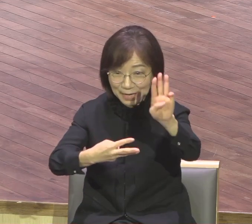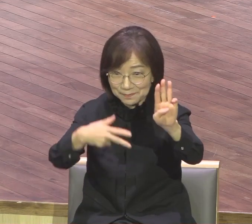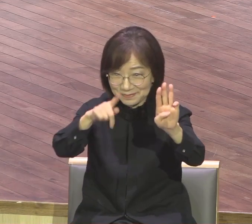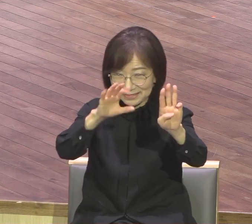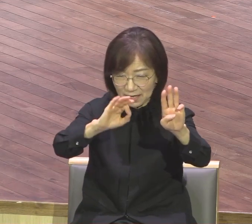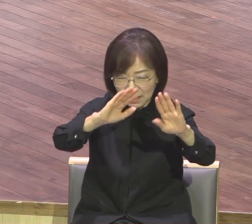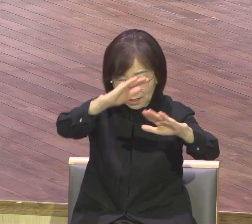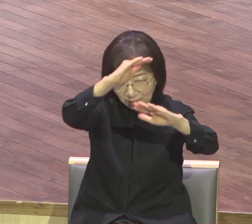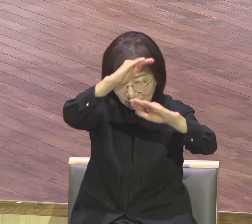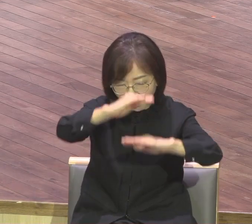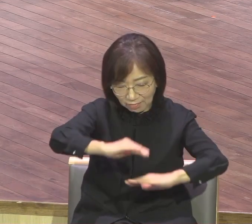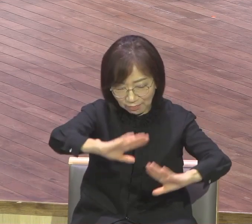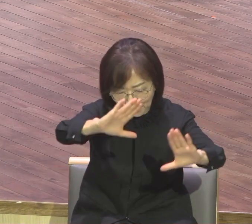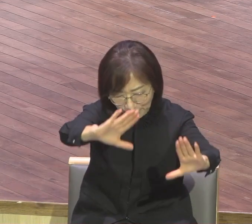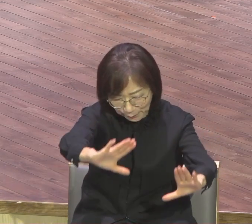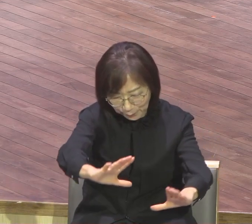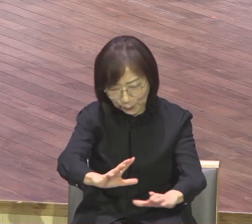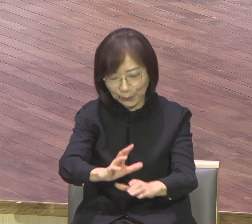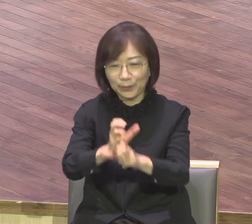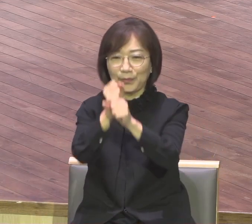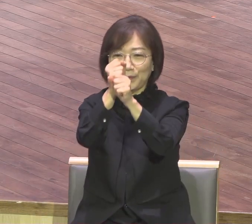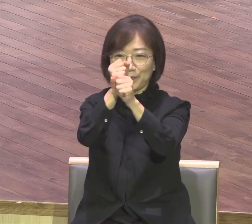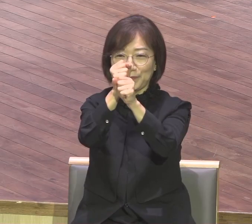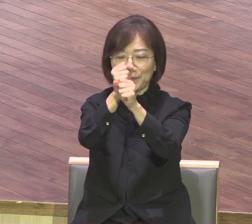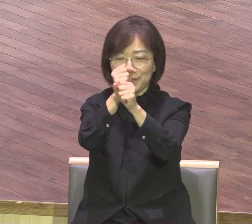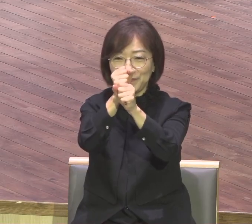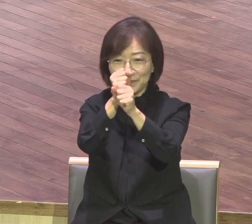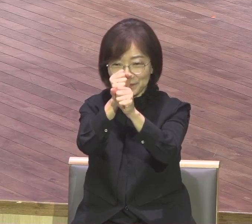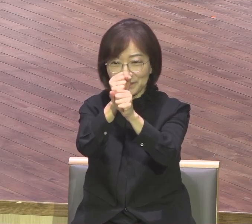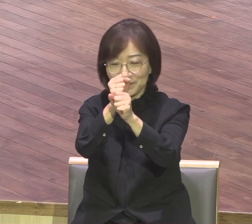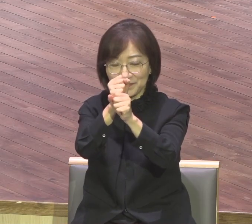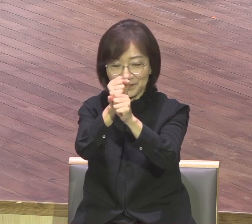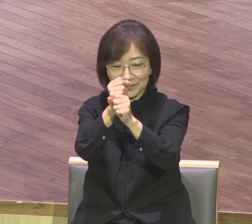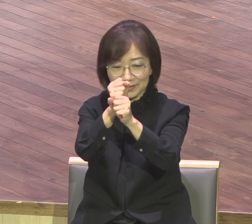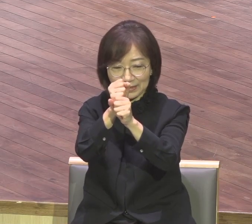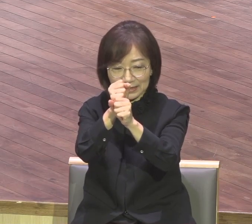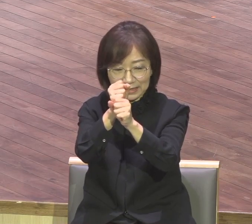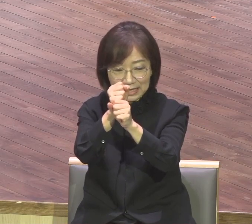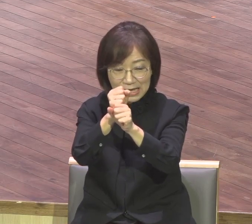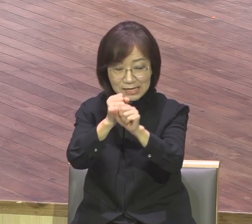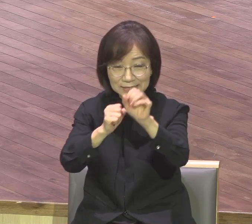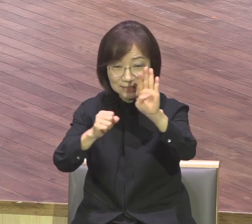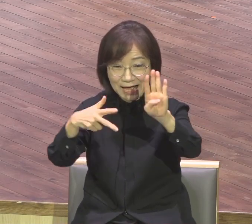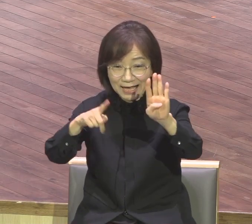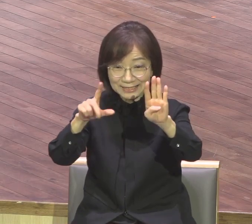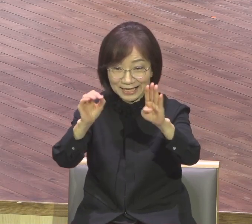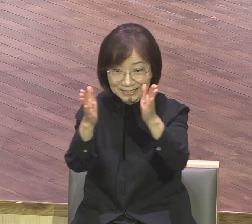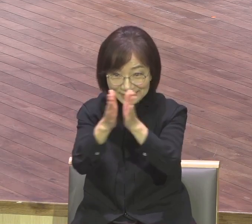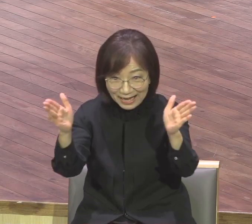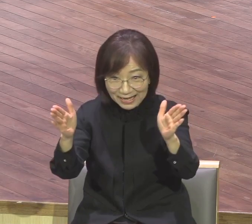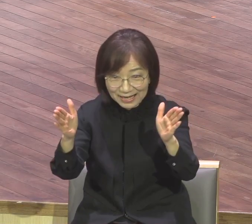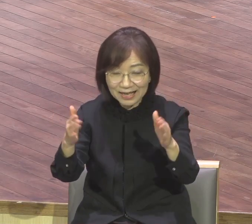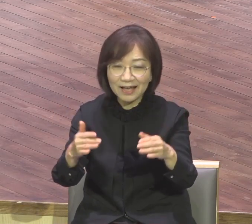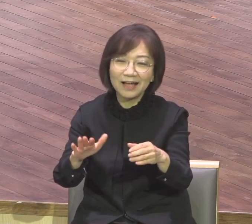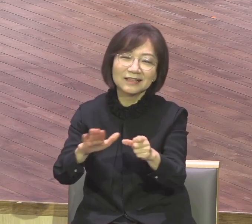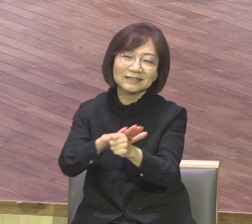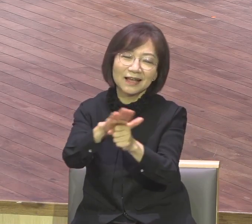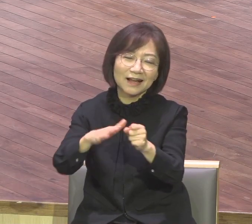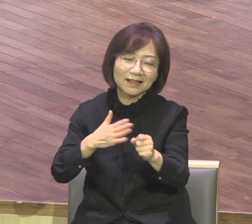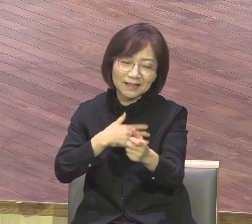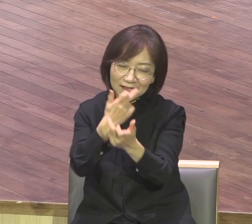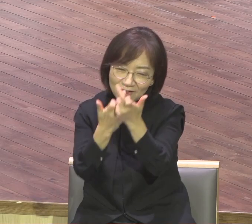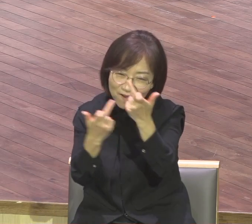했습니다. Apóstol Pablo está dando conclusión en el capítulo 3. 그러므로 나의 사랑하는 형제들